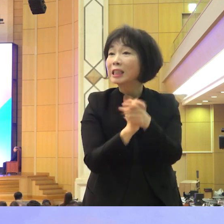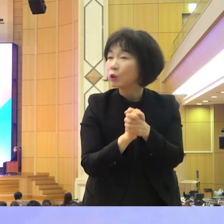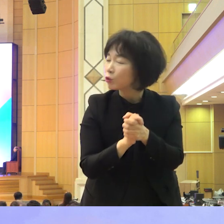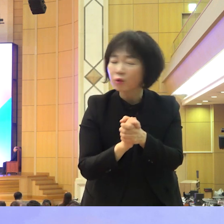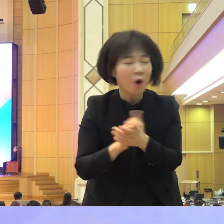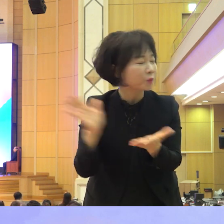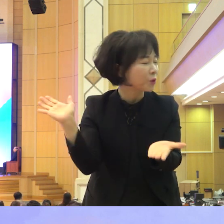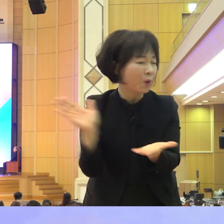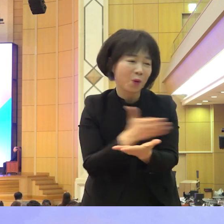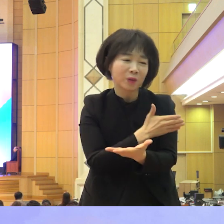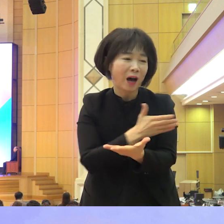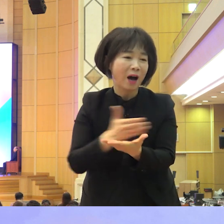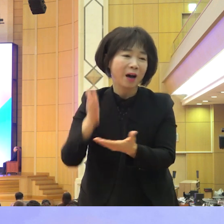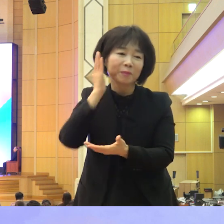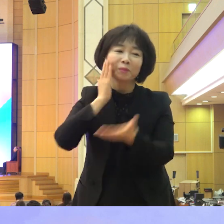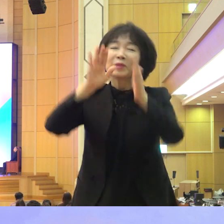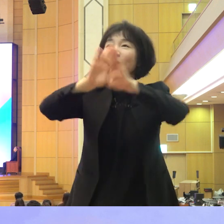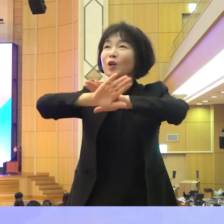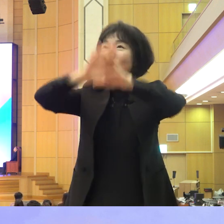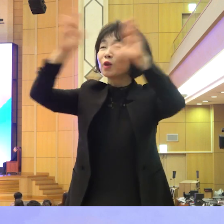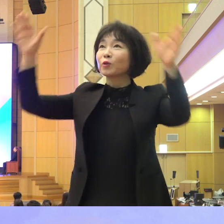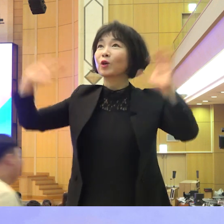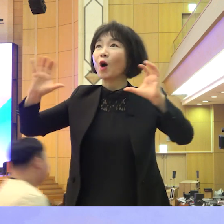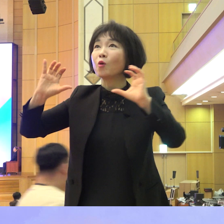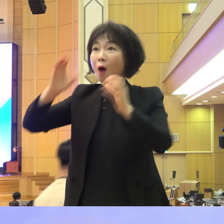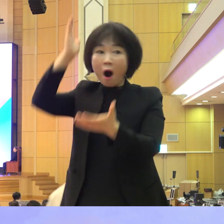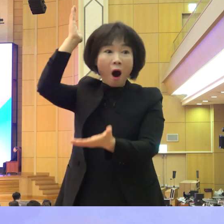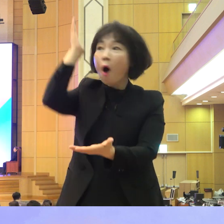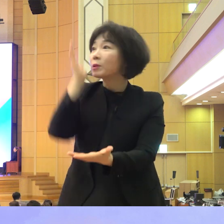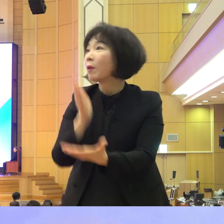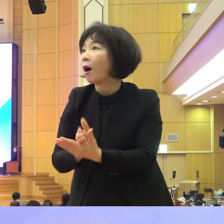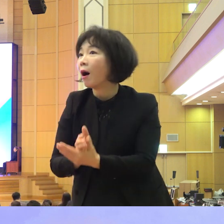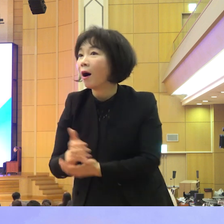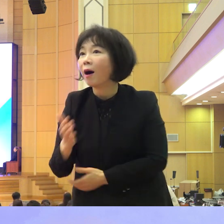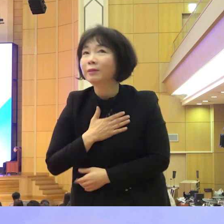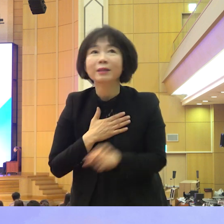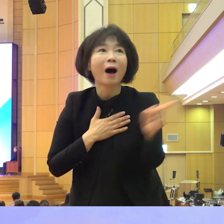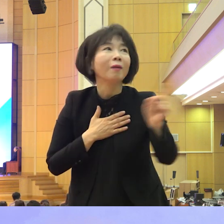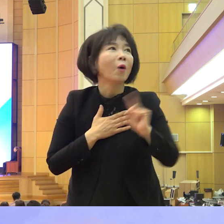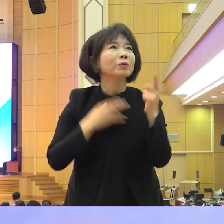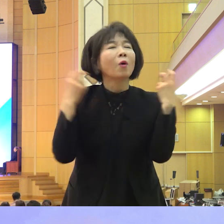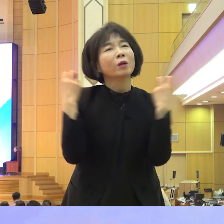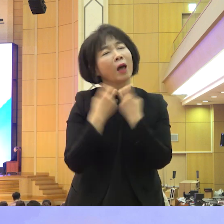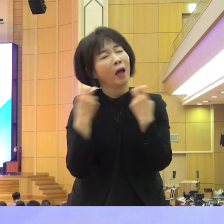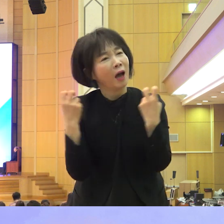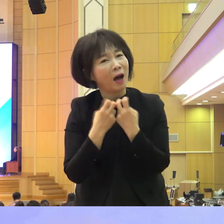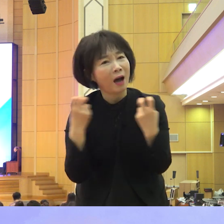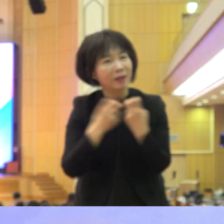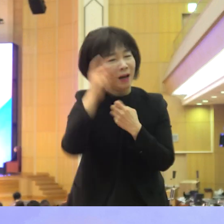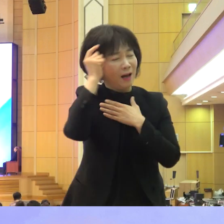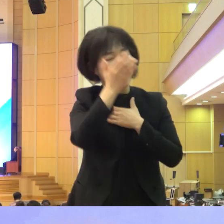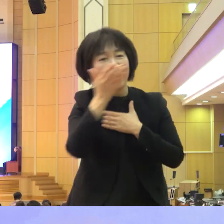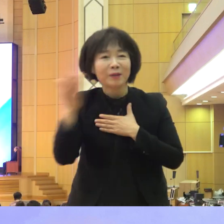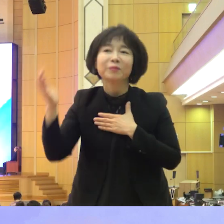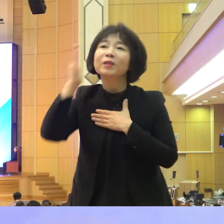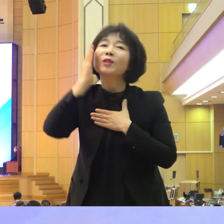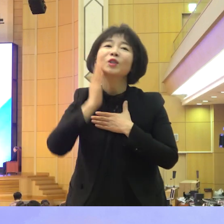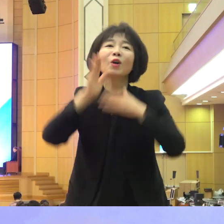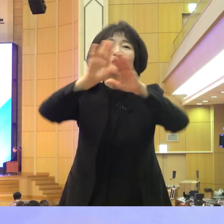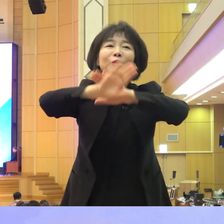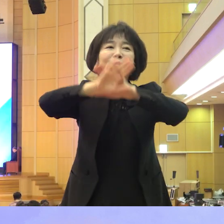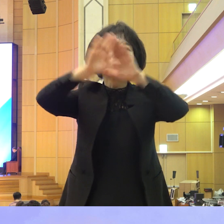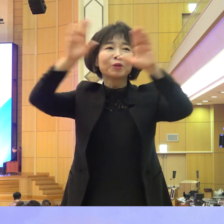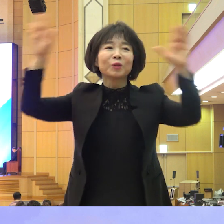같은 친구 없도다. 저 천국 없으면 난 어떻게 하나.